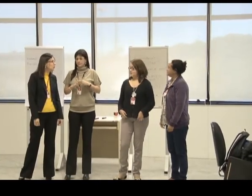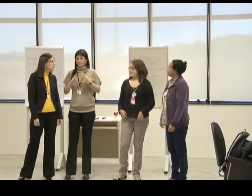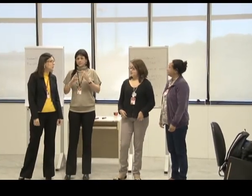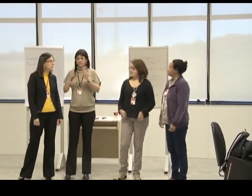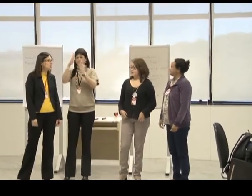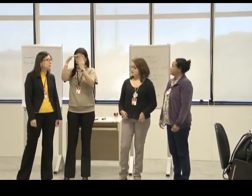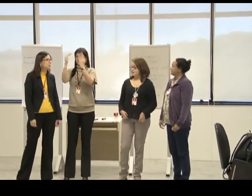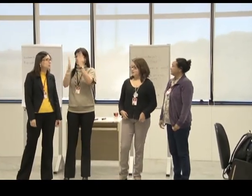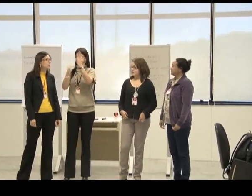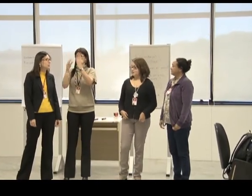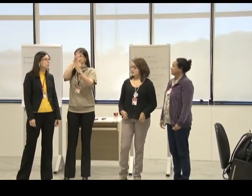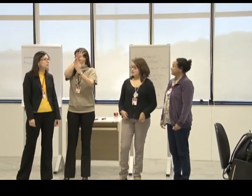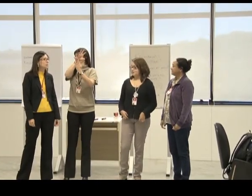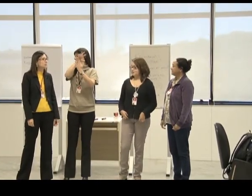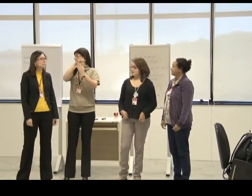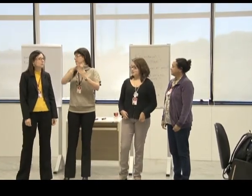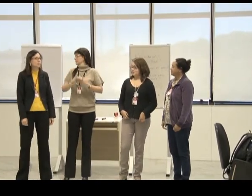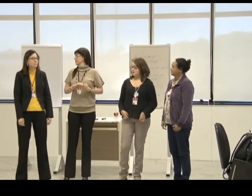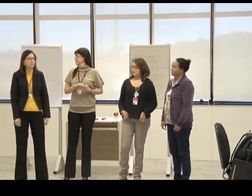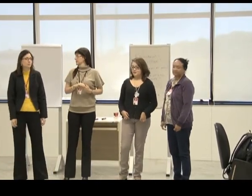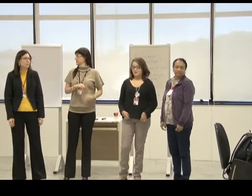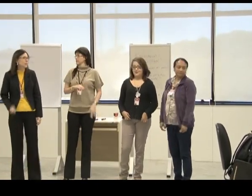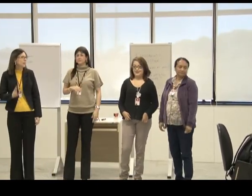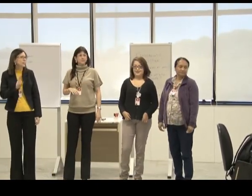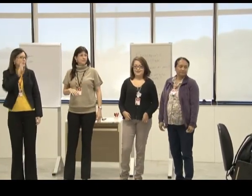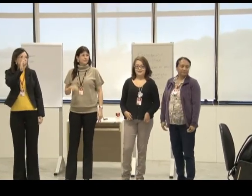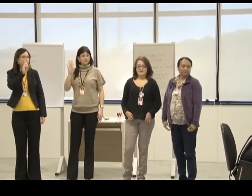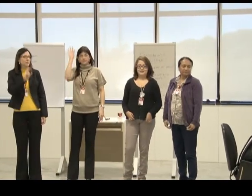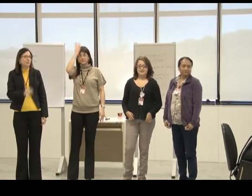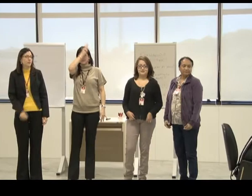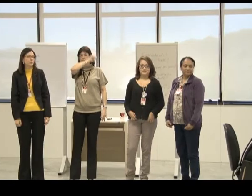falar acabou, eu vou escolher qual é o grupo que vai me dizer o que é.